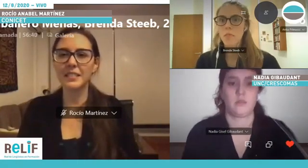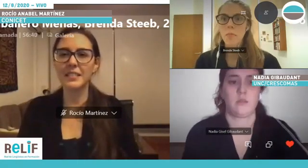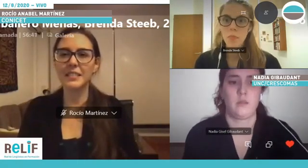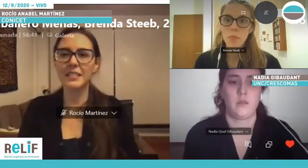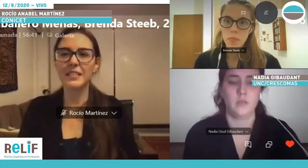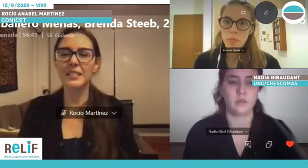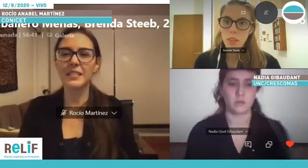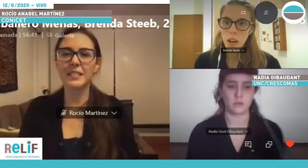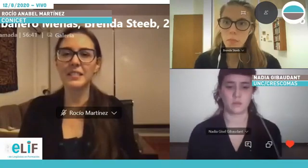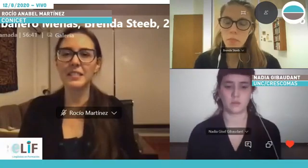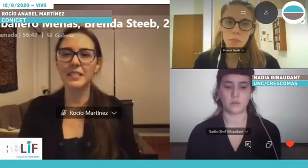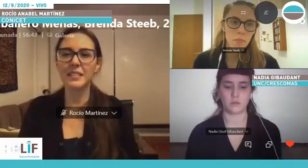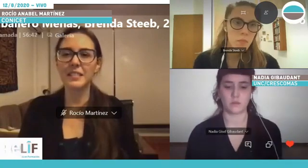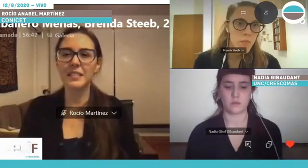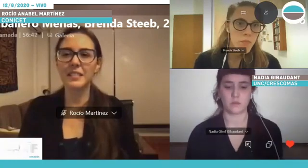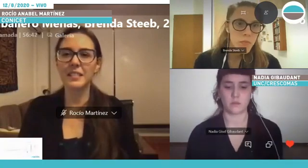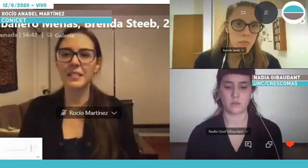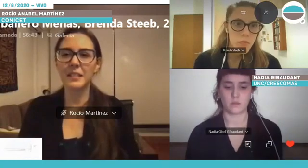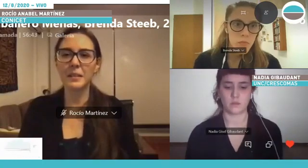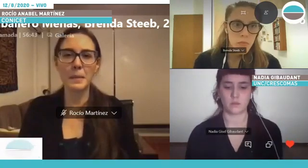Ahí está. Dale.